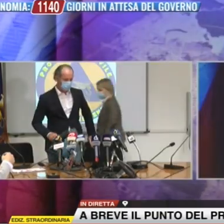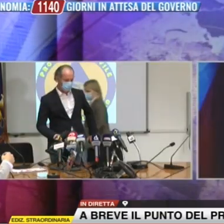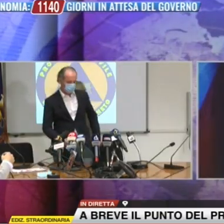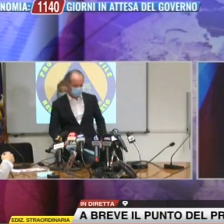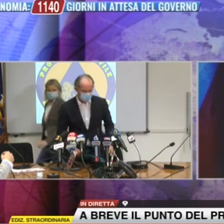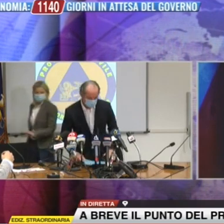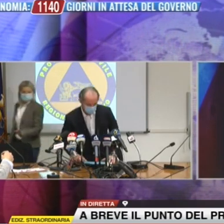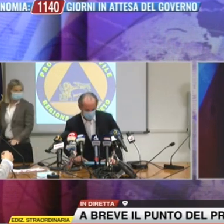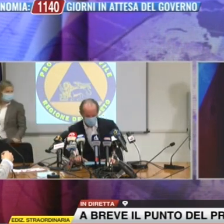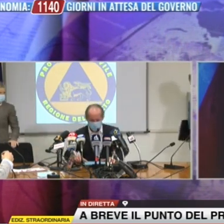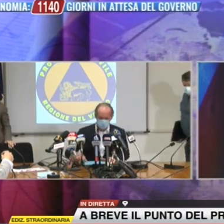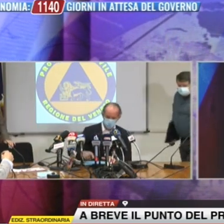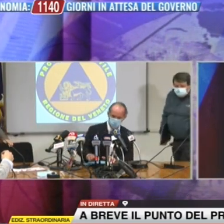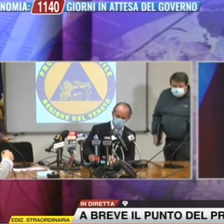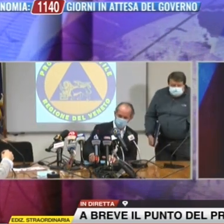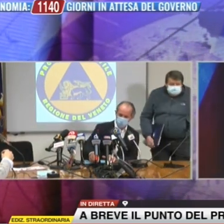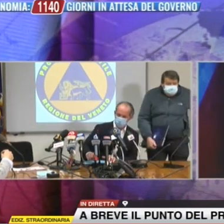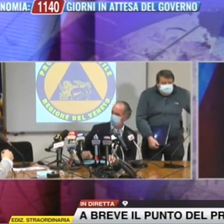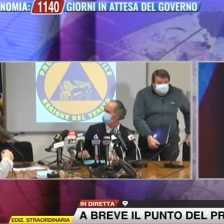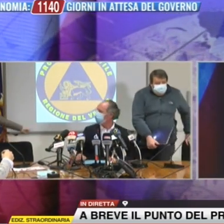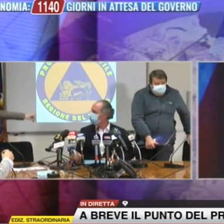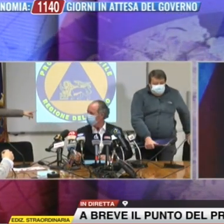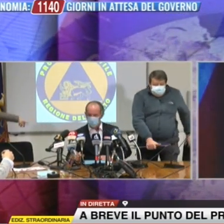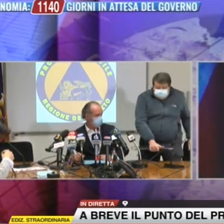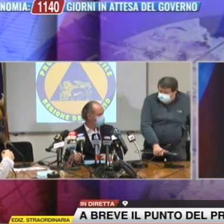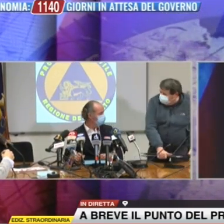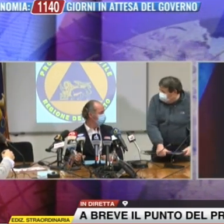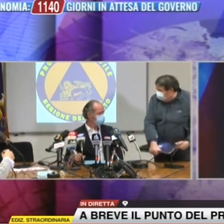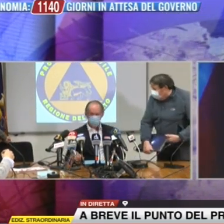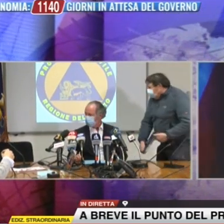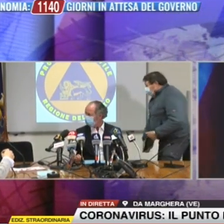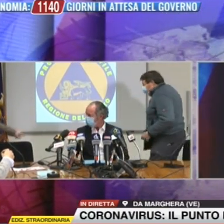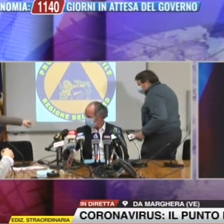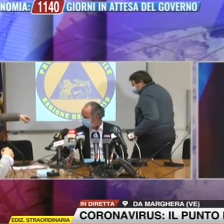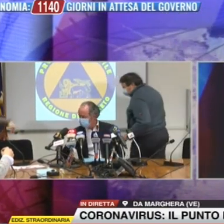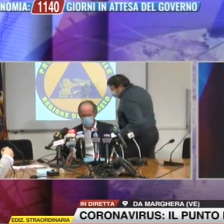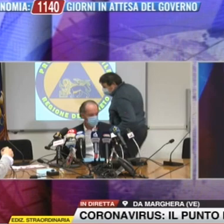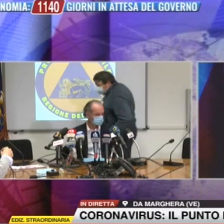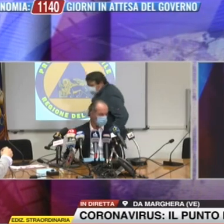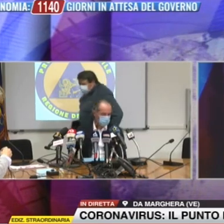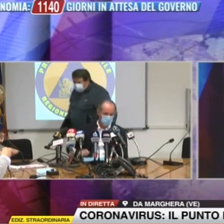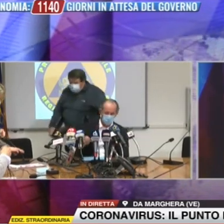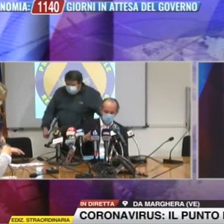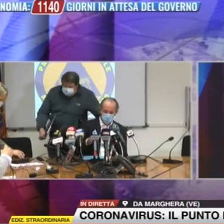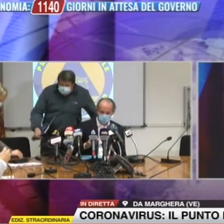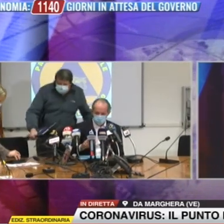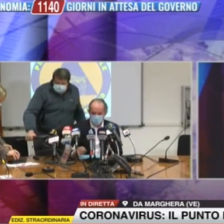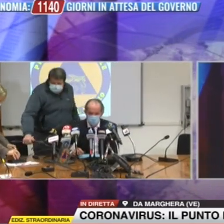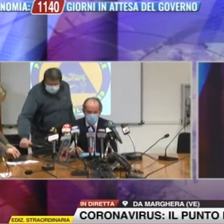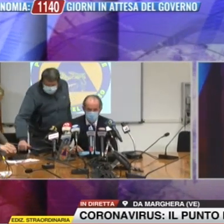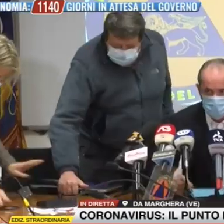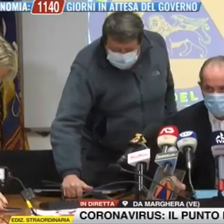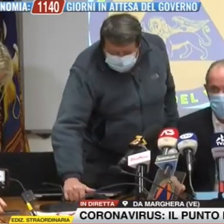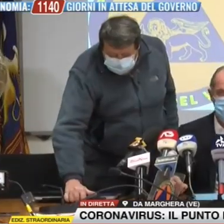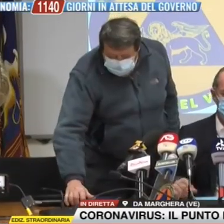può cercare di dare. Cosa la preoccupa di più? Ma non c'è più il tempo di chiederglielo, casomai glielo chiederemo la prossima volta. Sì,